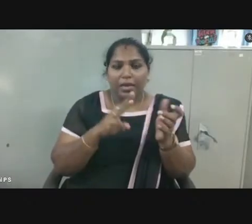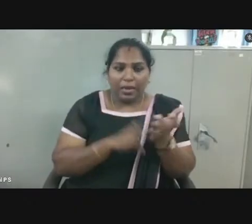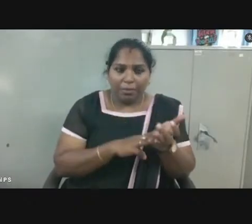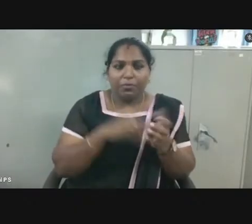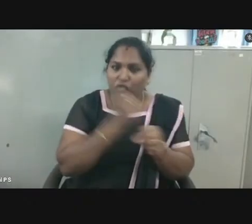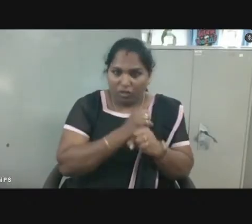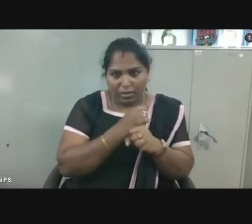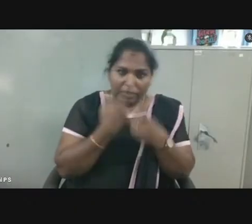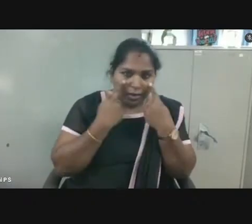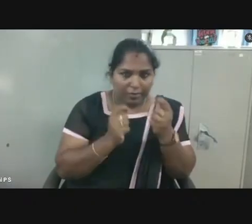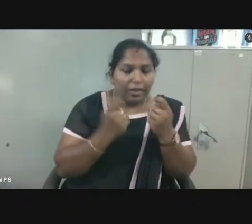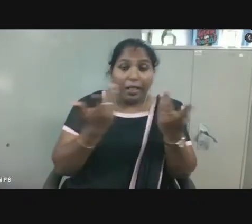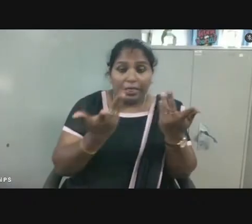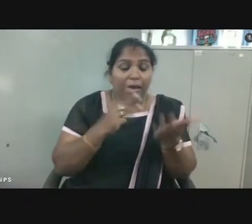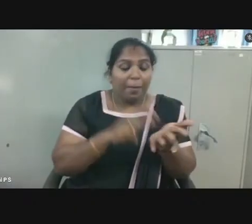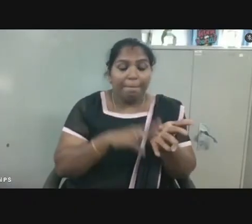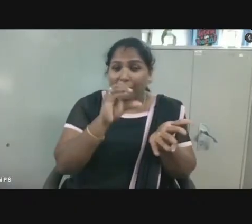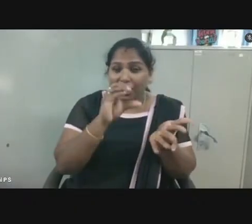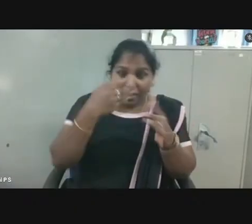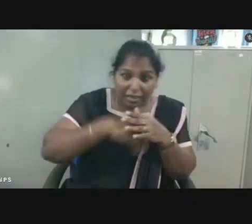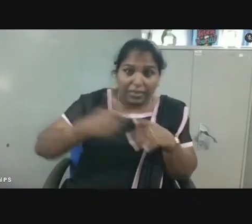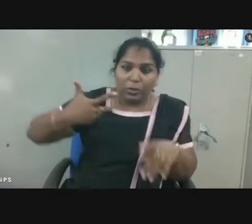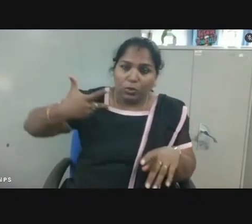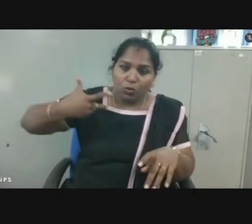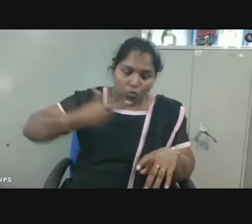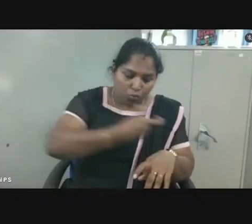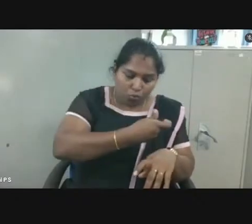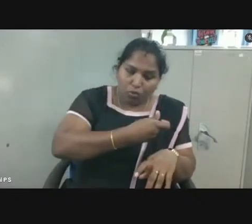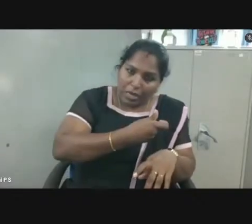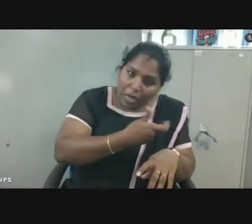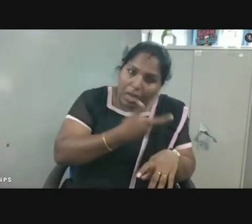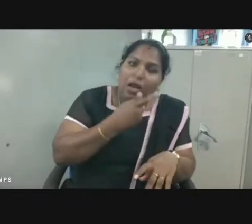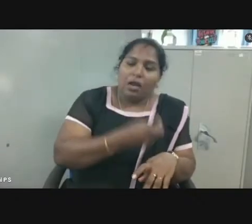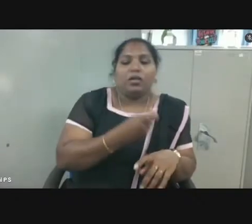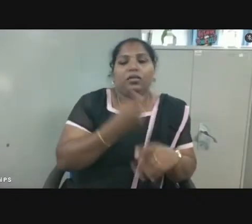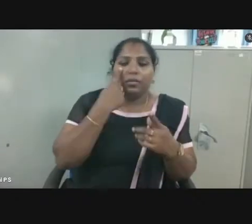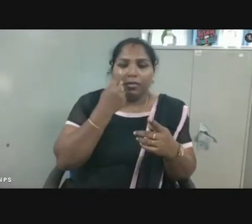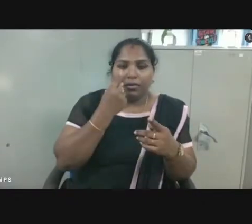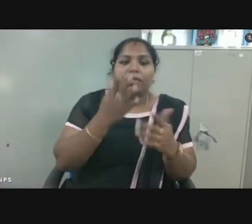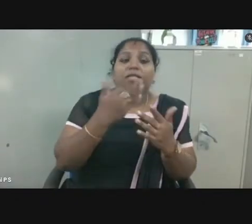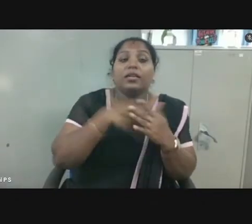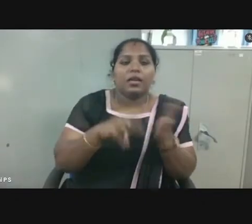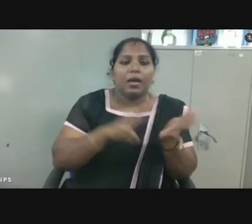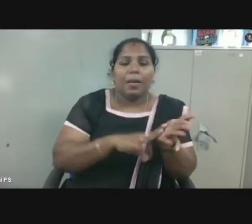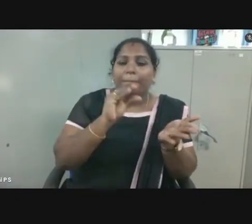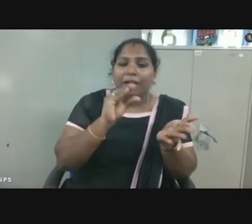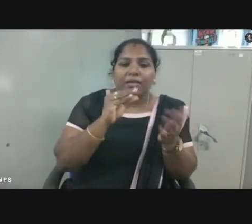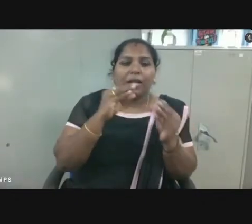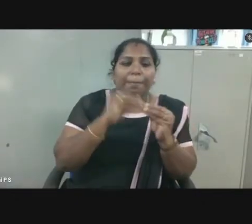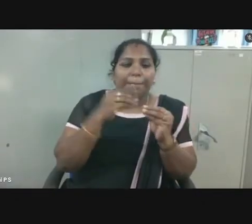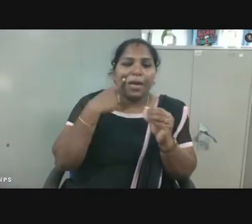മസിലിനകത്ത് ഒരു നീഡിലിട്ട് നോക്കുന്ന ഒരു ടെസ്റ്റ് ഉണ്ട്. രണ്ടാമത്തെ ഒരു ടെസ്റ്റ് മസിൽ ബയോപ്സി, മസിലിന്റെ ഒരു ചെറിയ കഷ്ണം